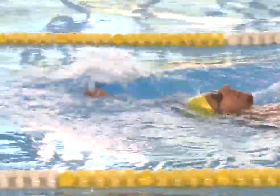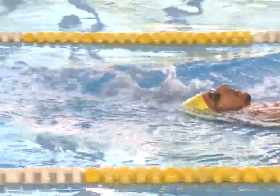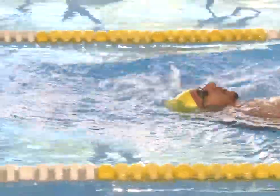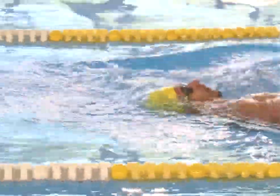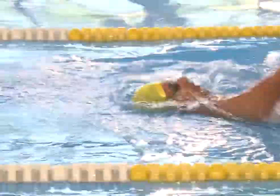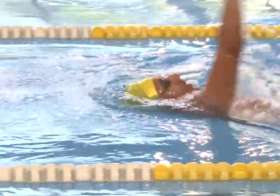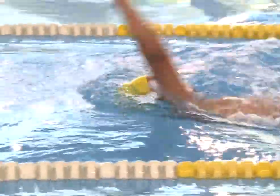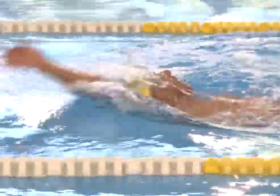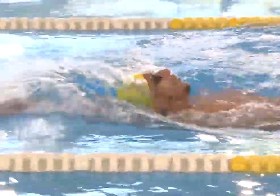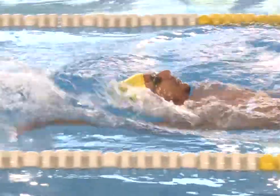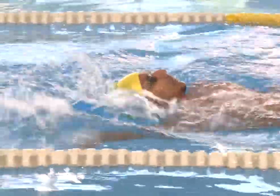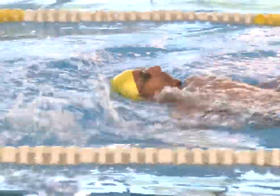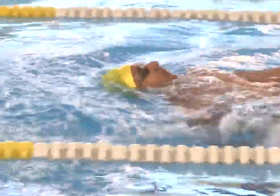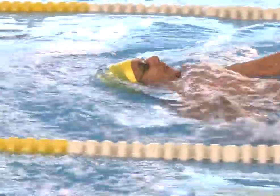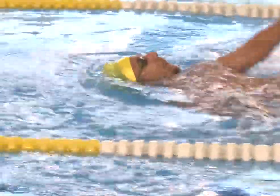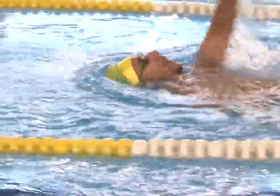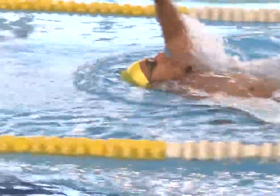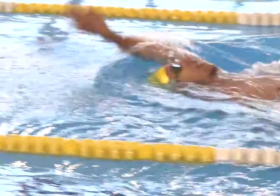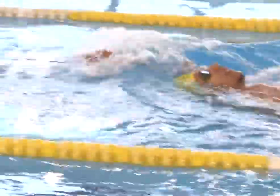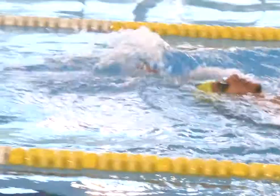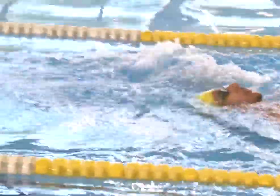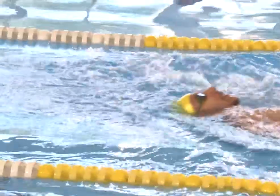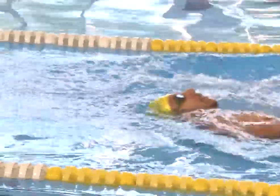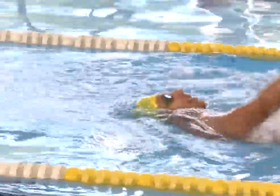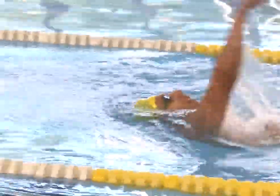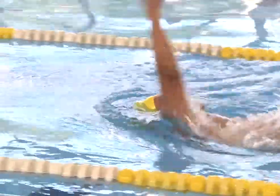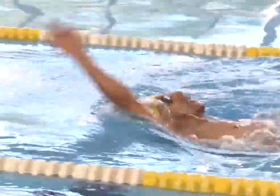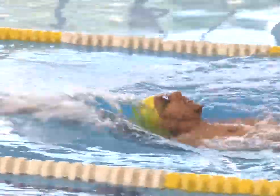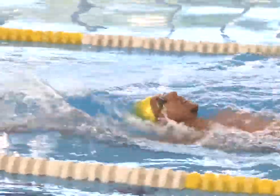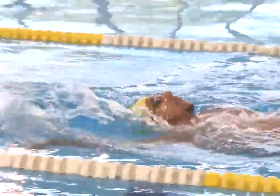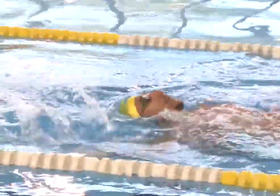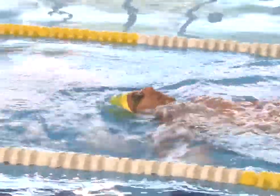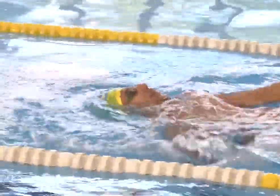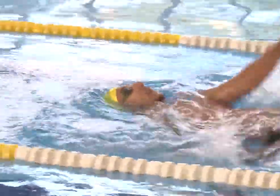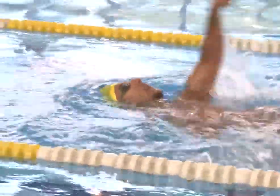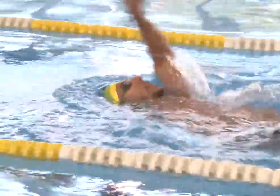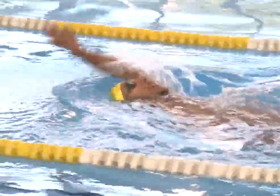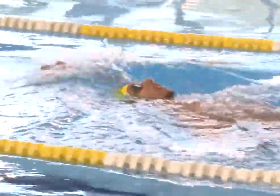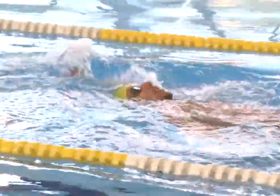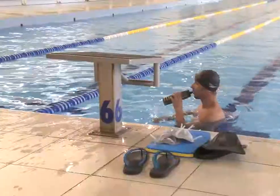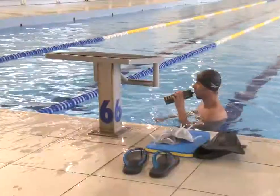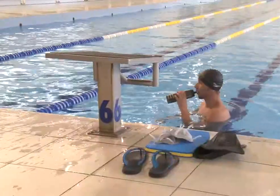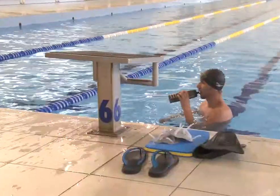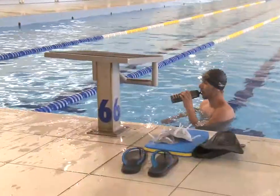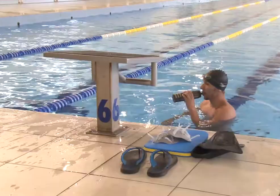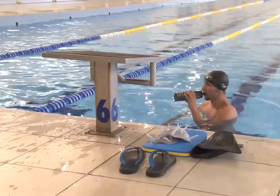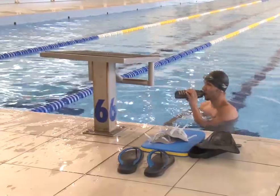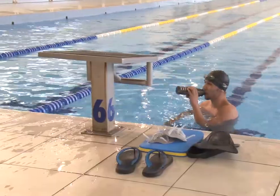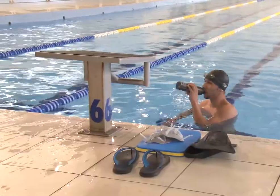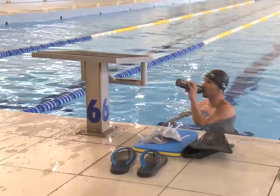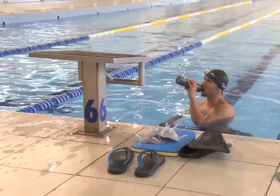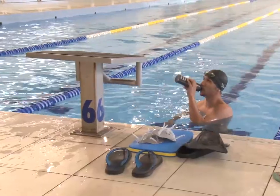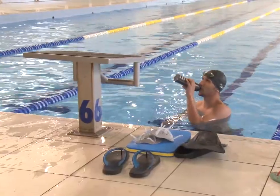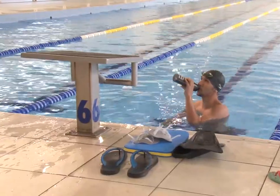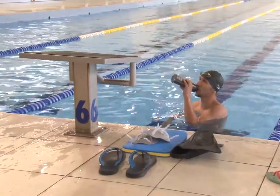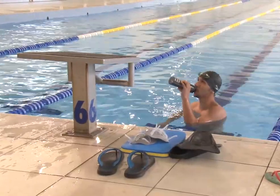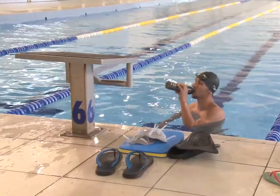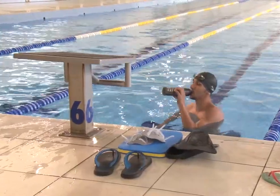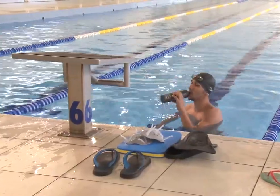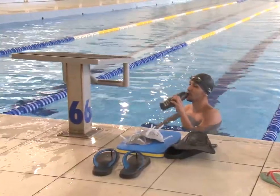Natação de Surdos, entre os dias 25 e 31 de agosto, em São Paulo. Vinícius é aluno de Educação Física